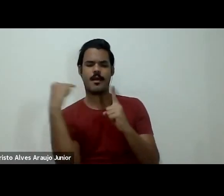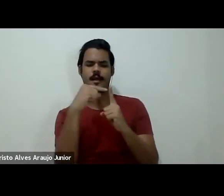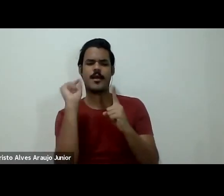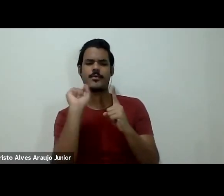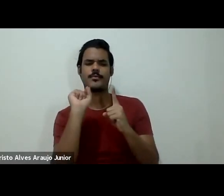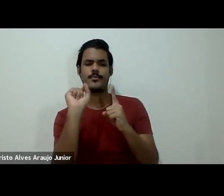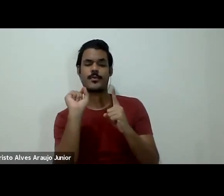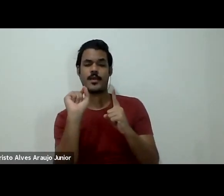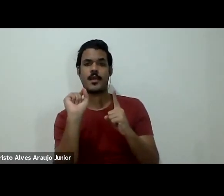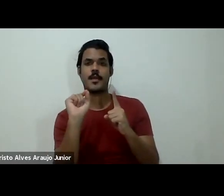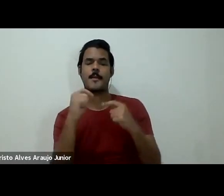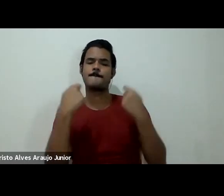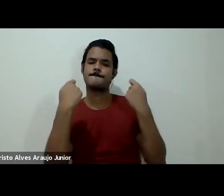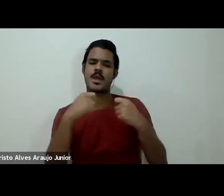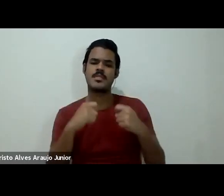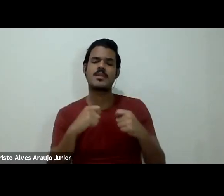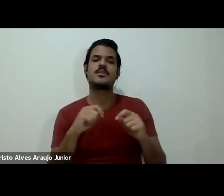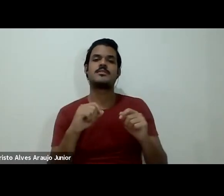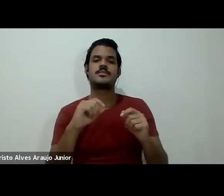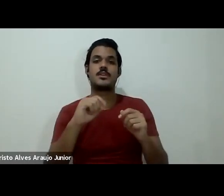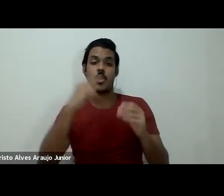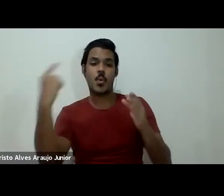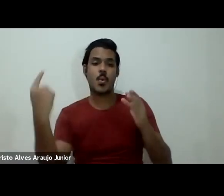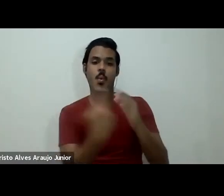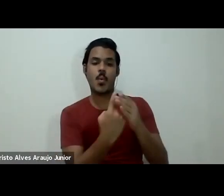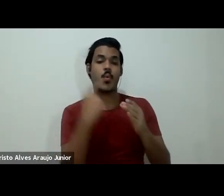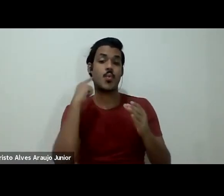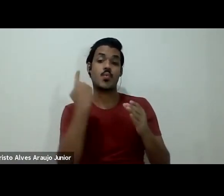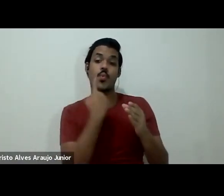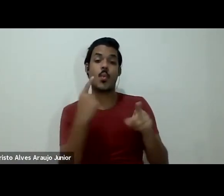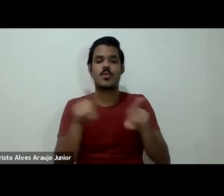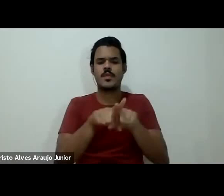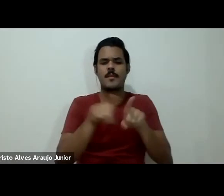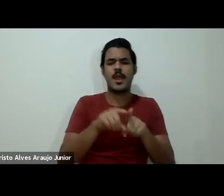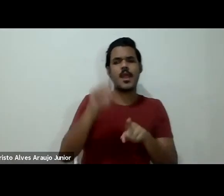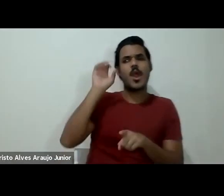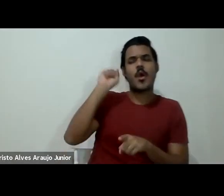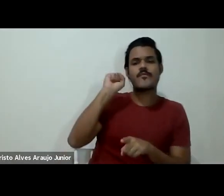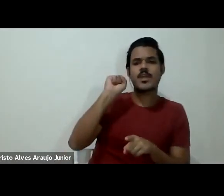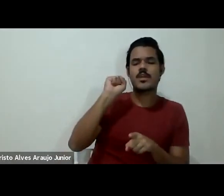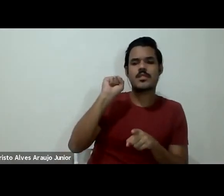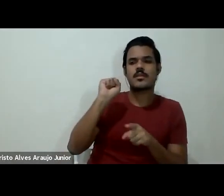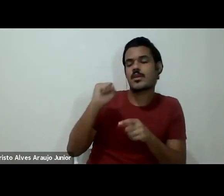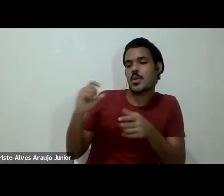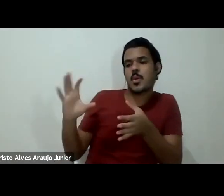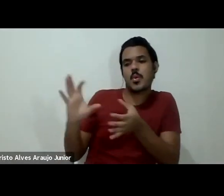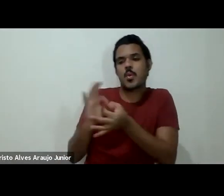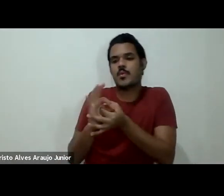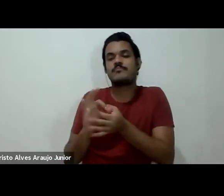também é composta por pessoas não surdas. Então,